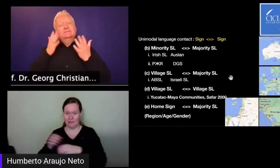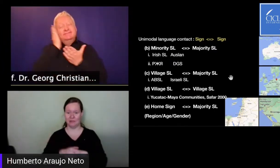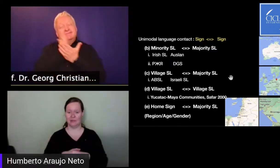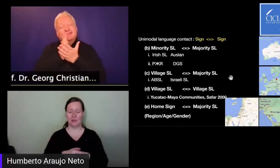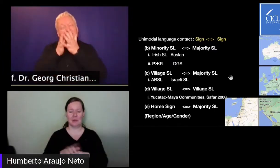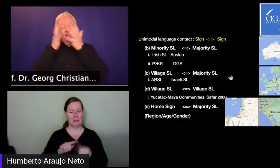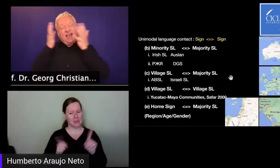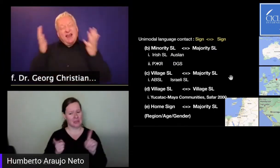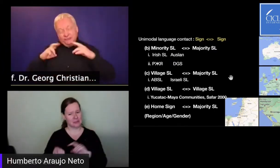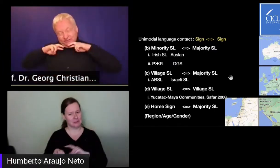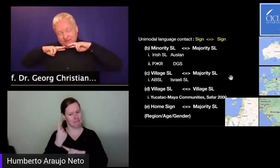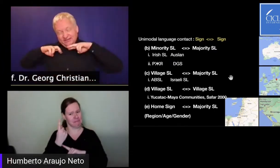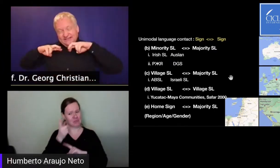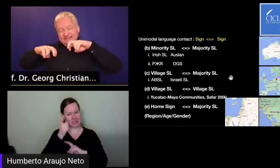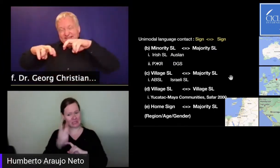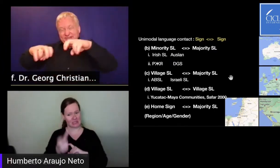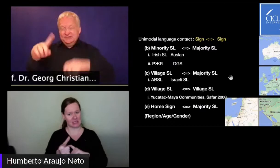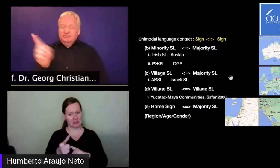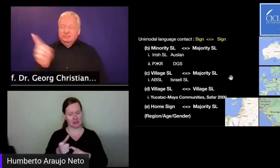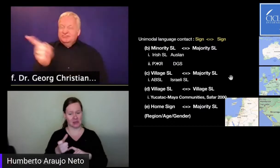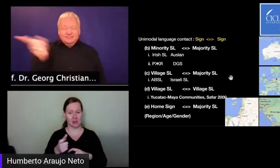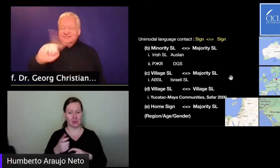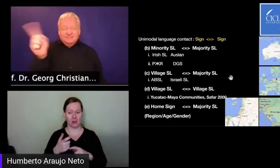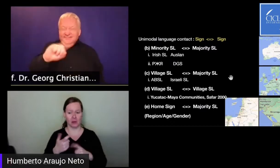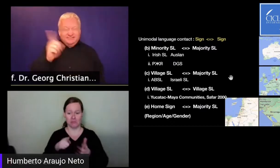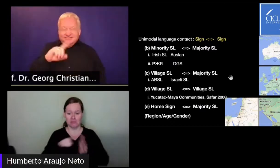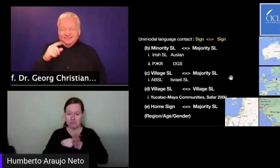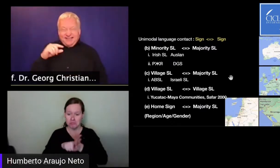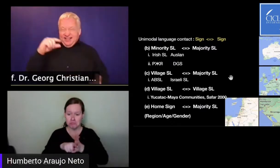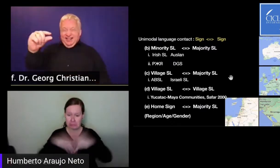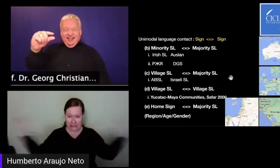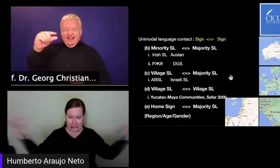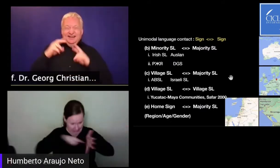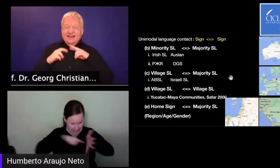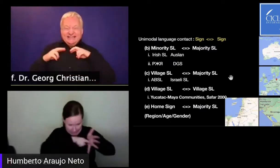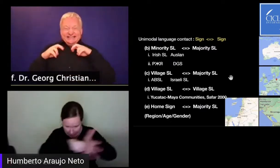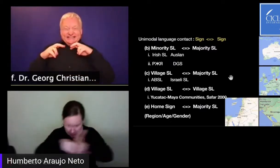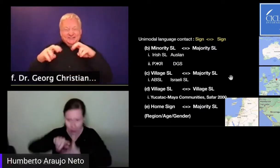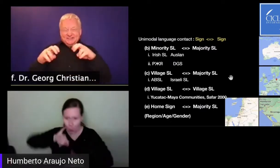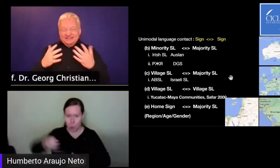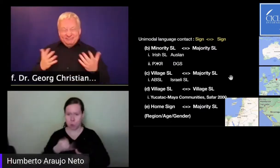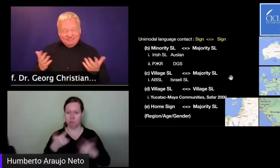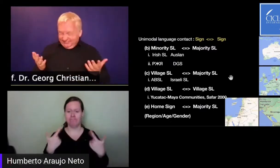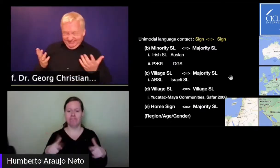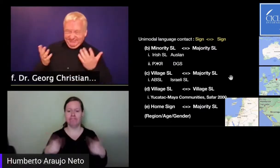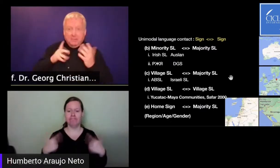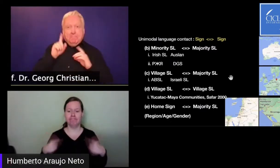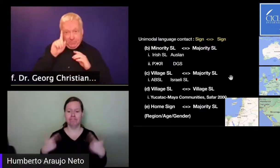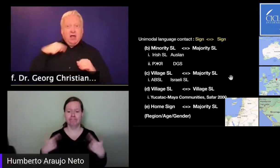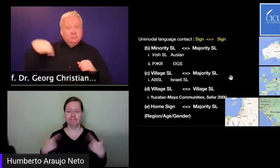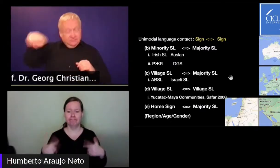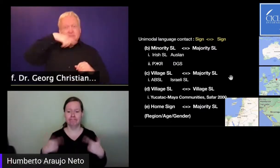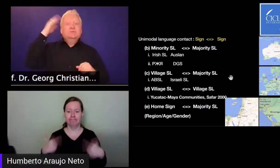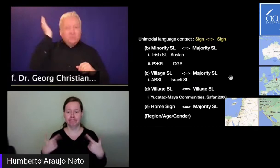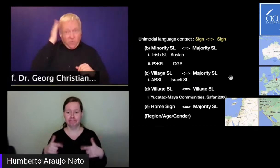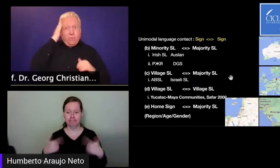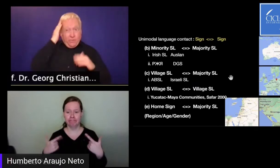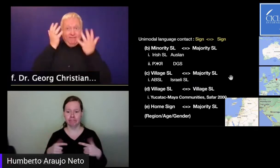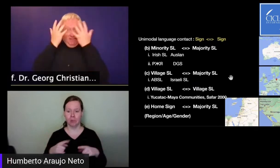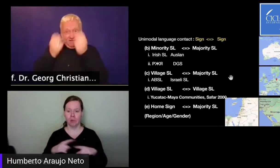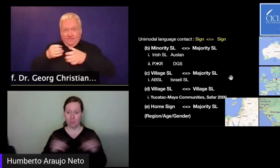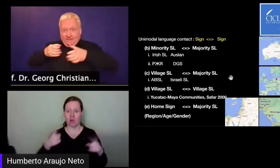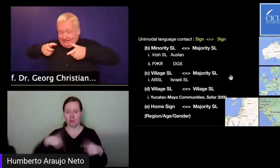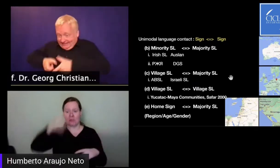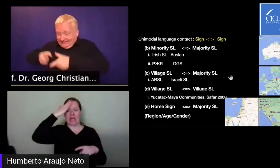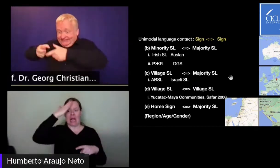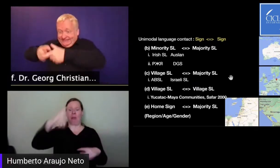da sua língua de sinais, mas é interessante que não há um estudo que observe toda